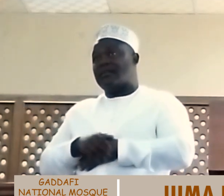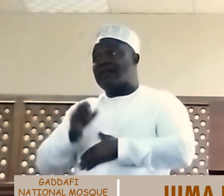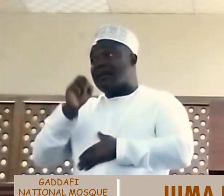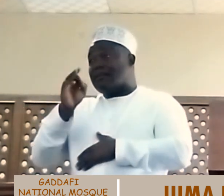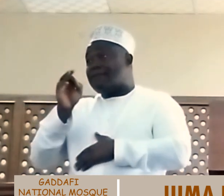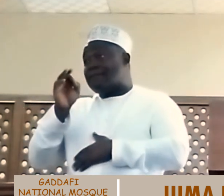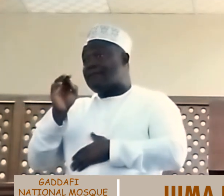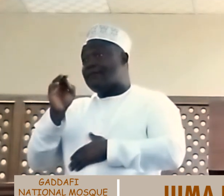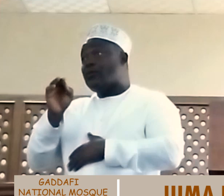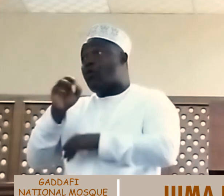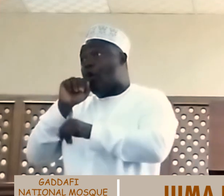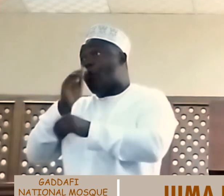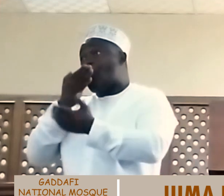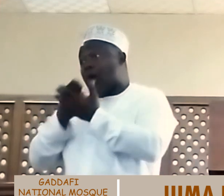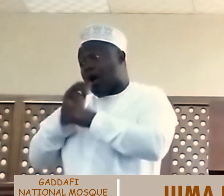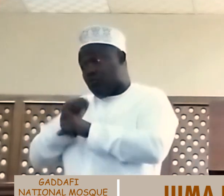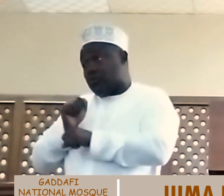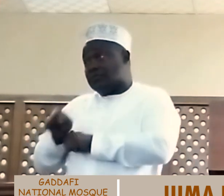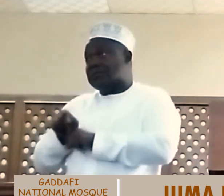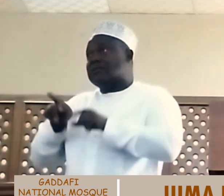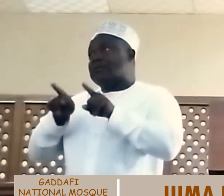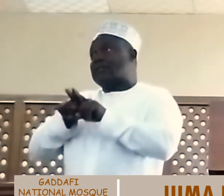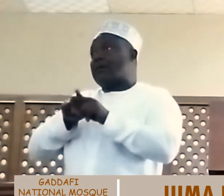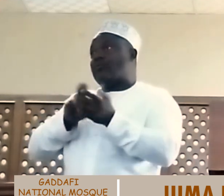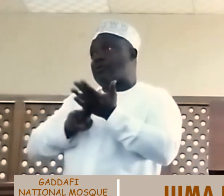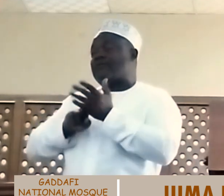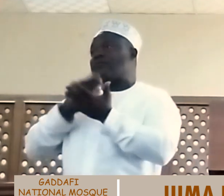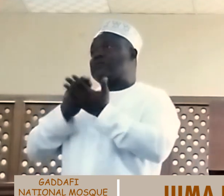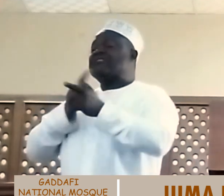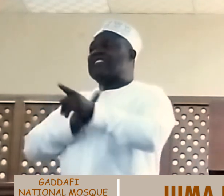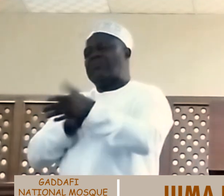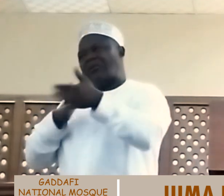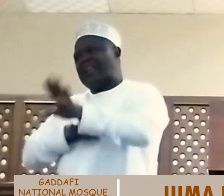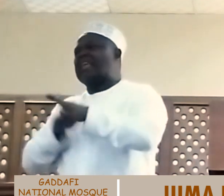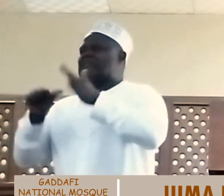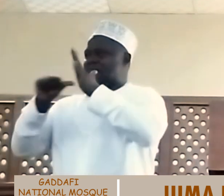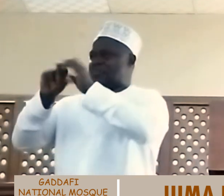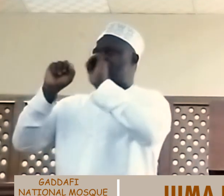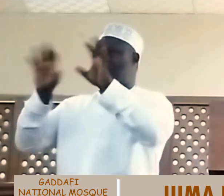bw'obeera n'omukululo gw'olese osigale oli wa mugaso ne bw'oba ofudde.